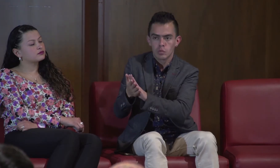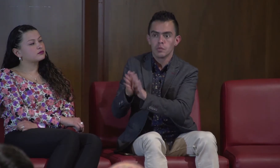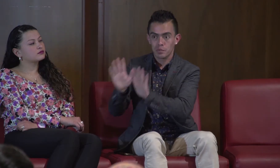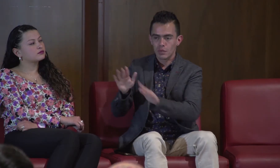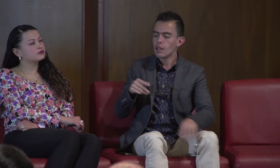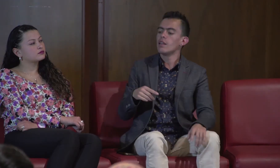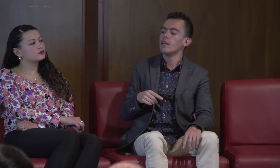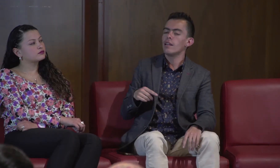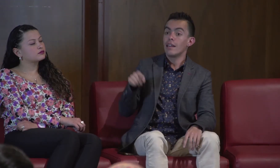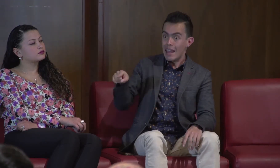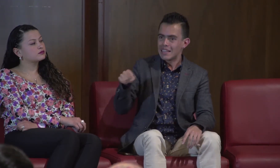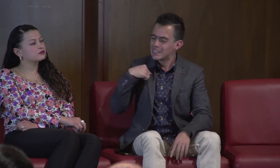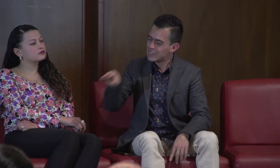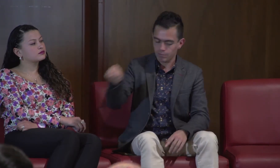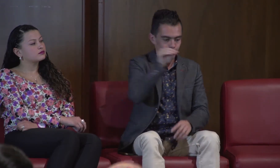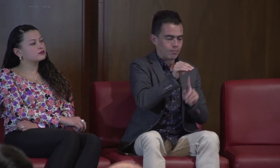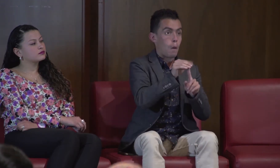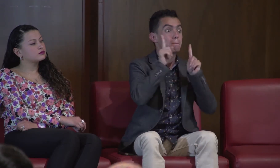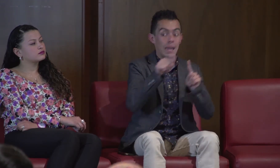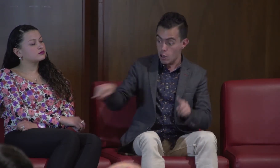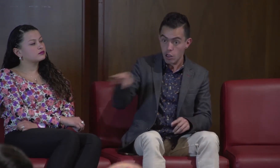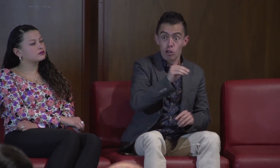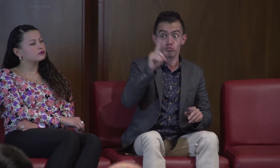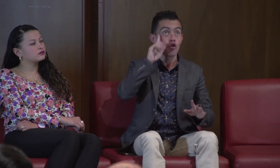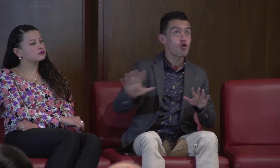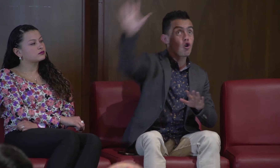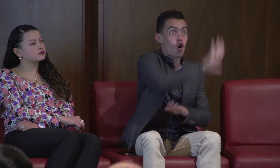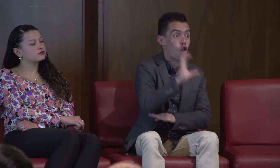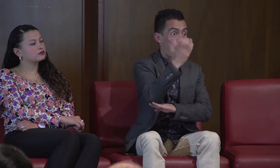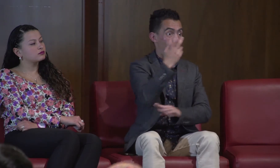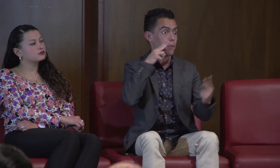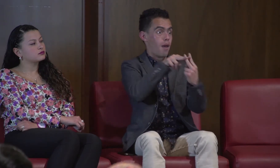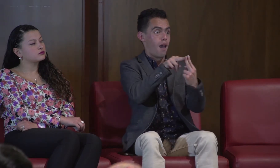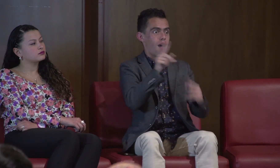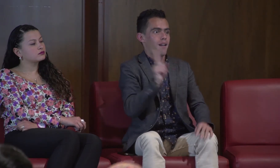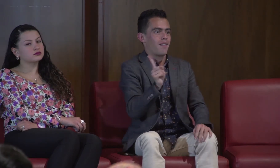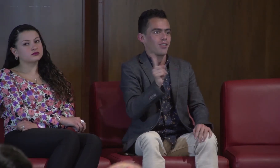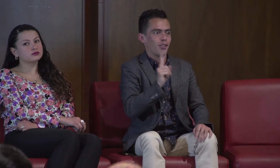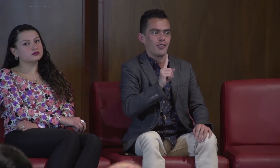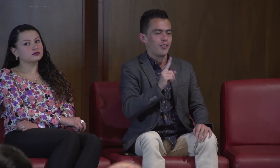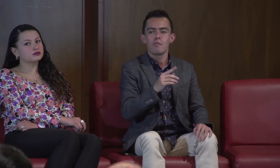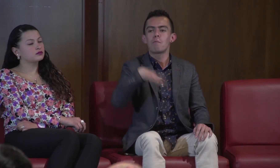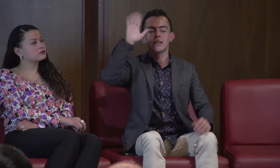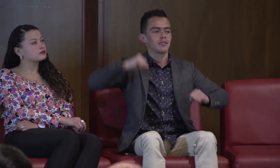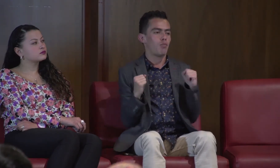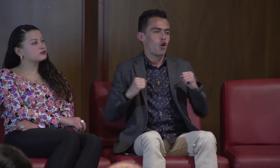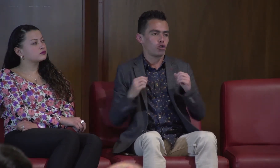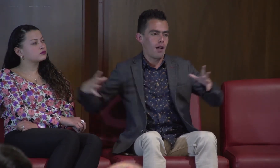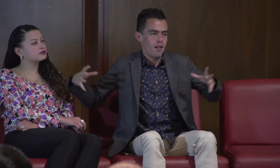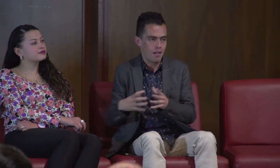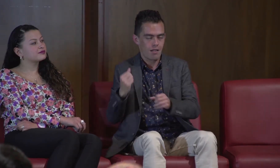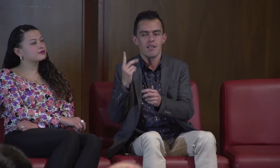lleva muchos años de construcción de neologismos específicamente para distintas áreas del saber, pero específicamente esa seña